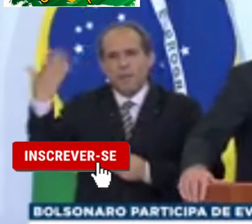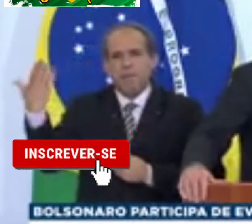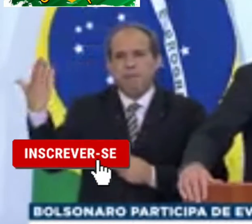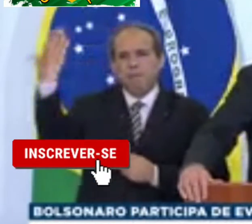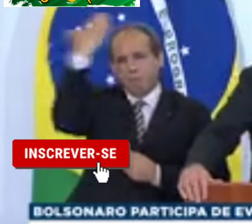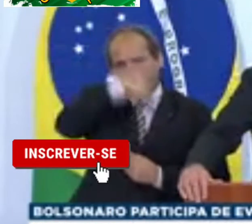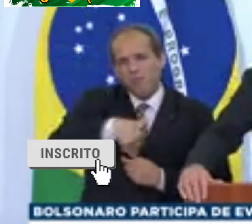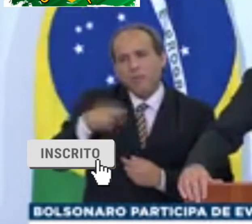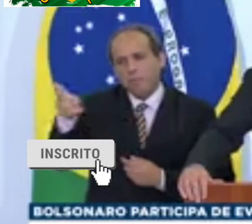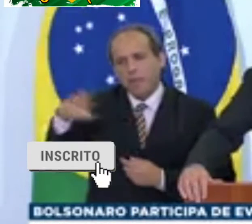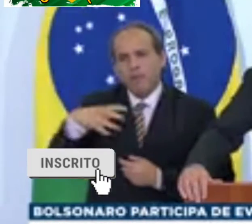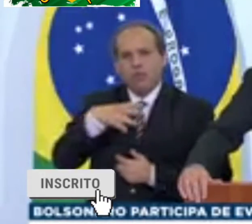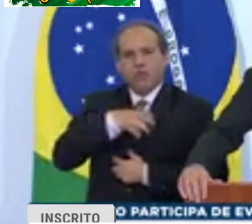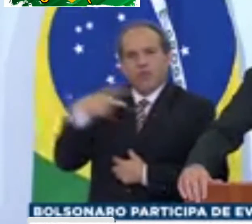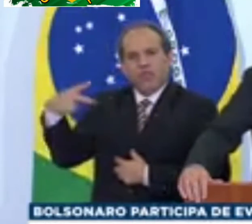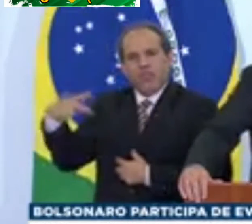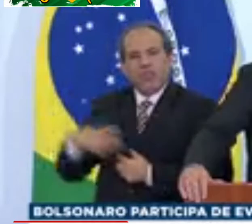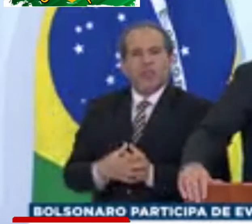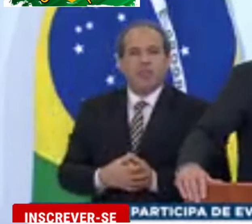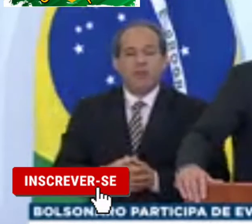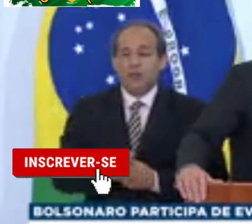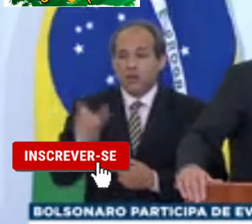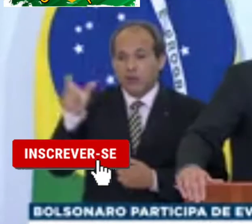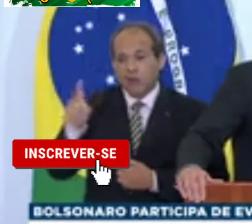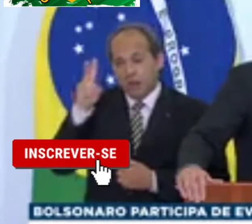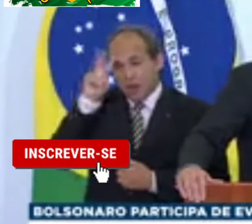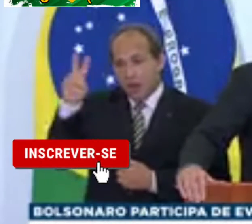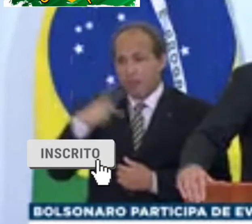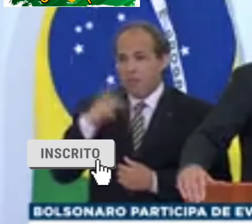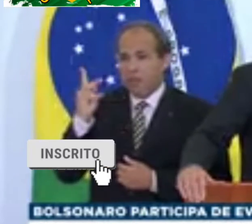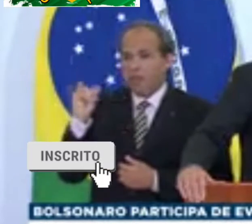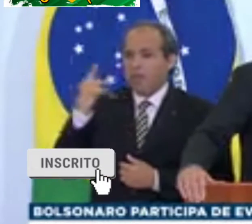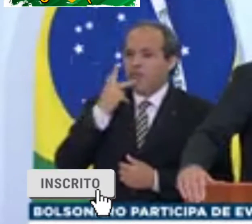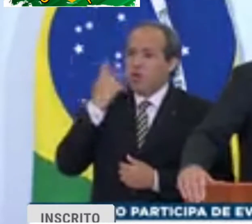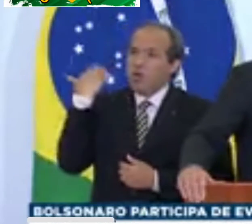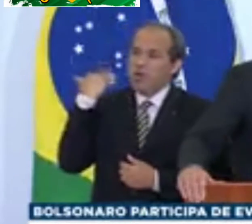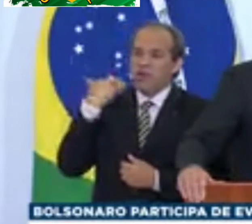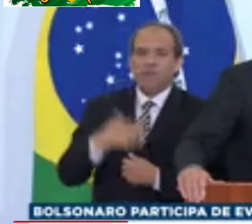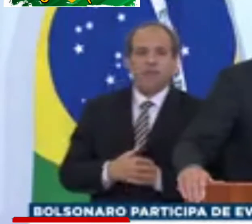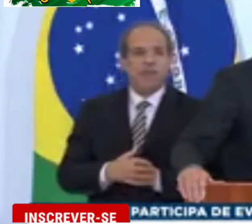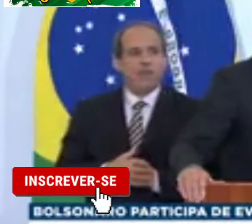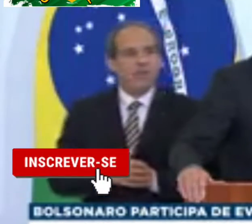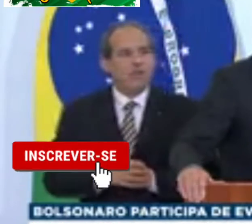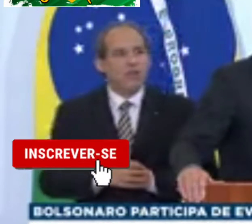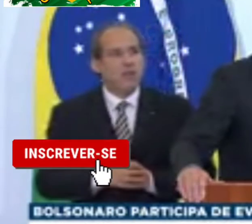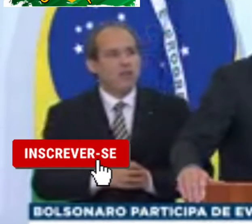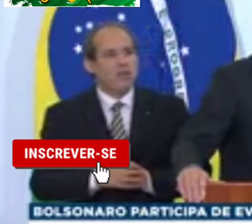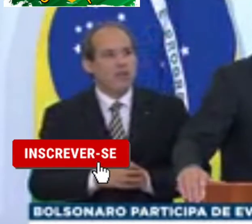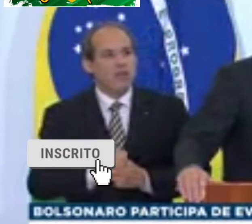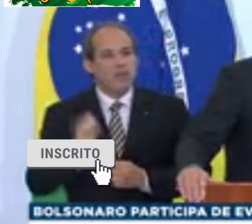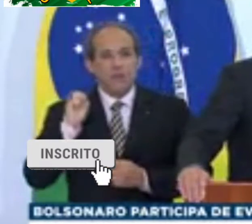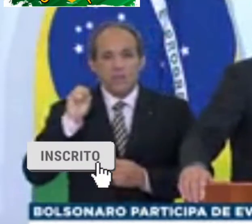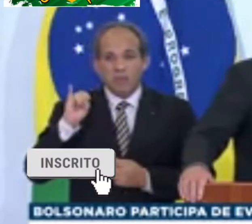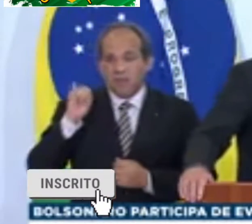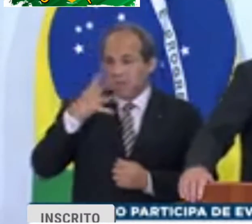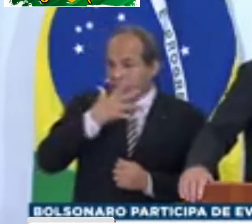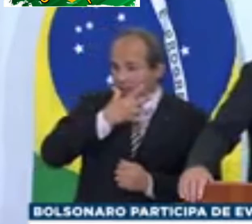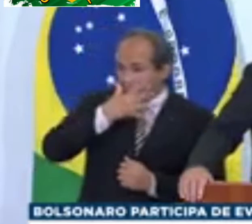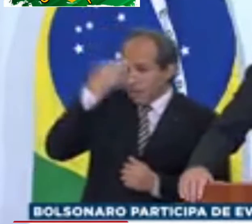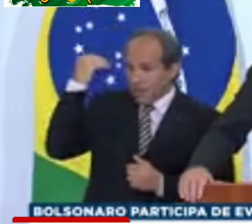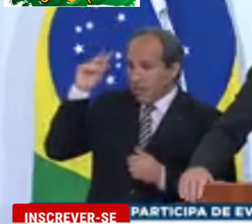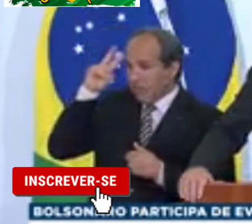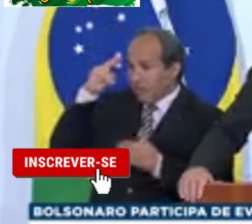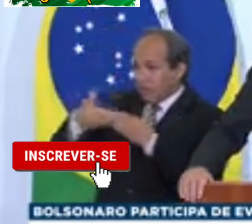daí. E ele me lembra muito do que meu pai dizia, né? Aquele que esquece seu passado está condenado a não